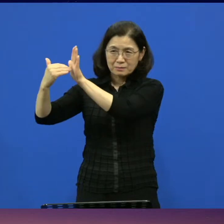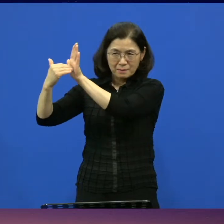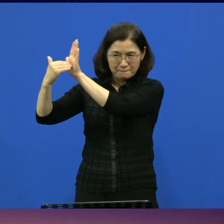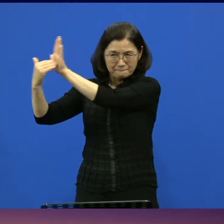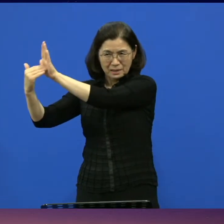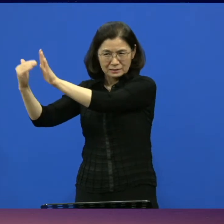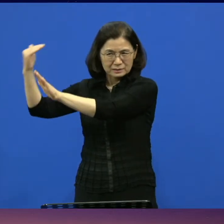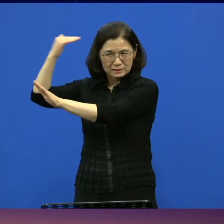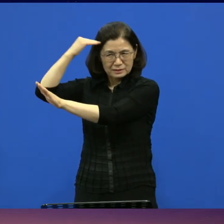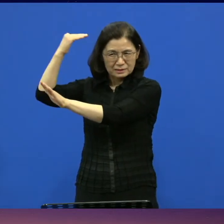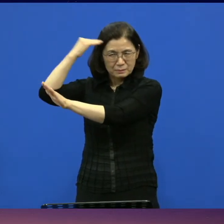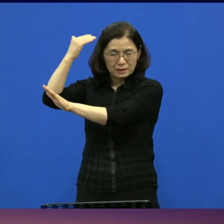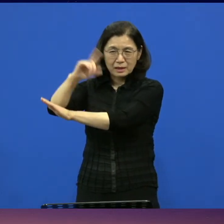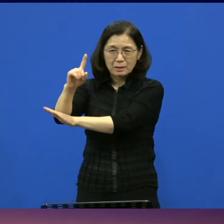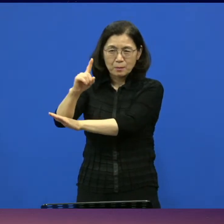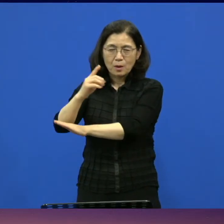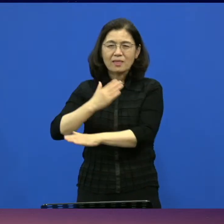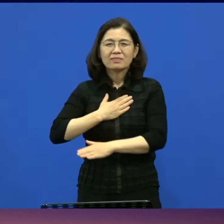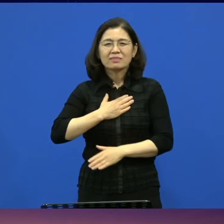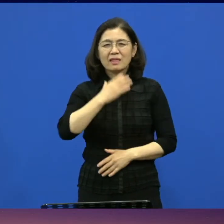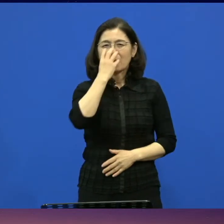장애물이라는 거예요.